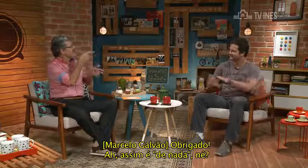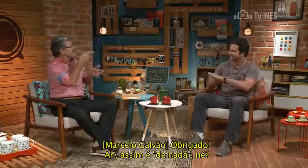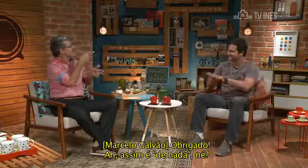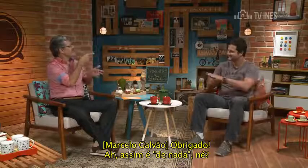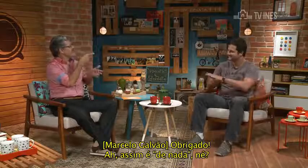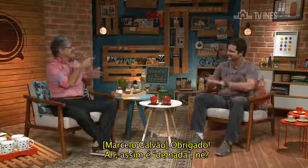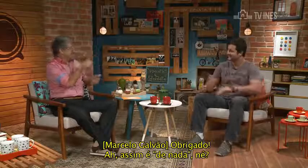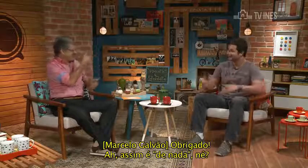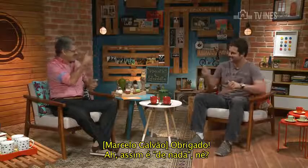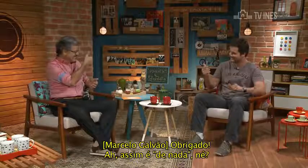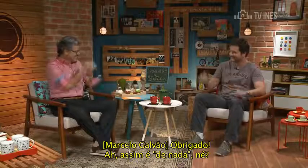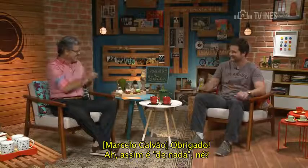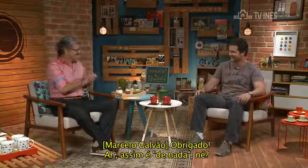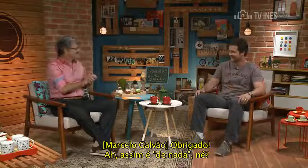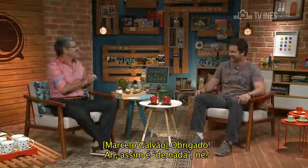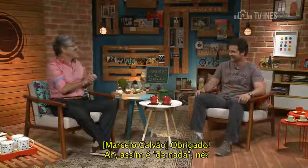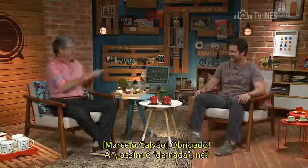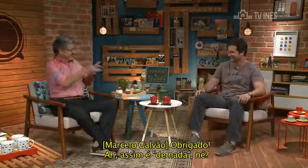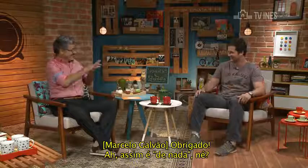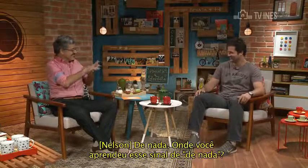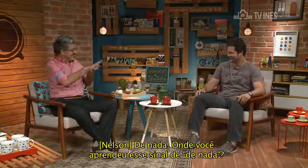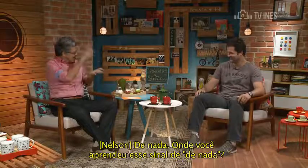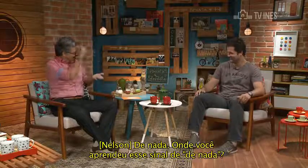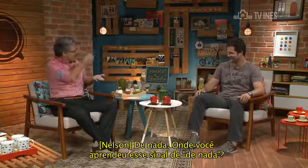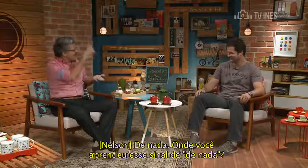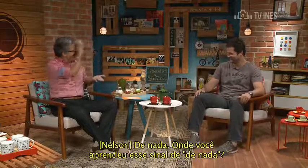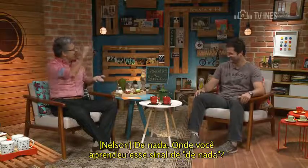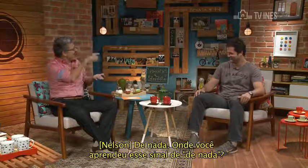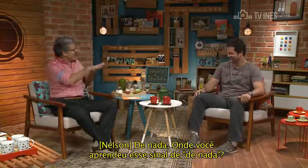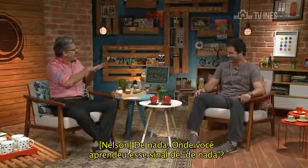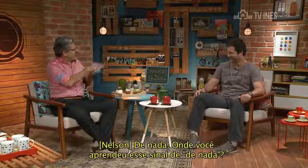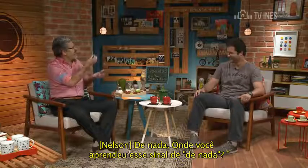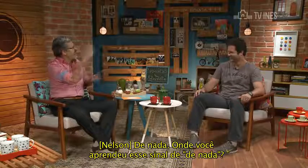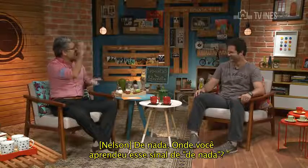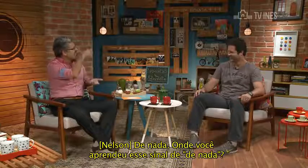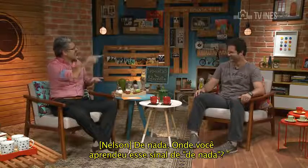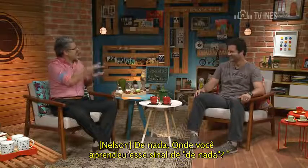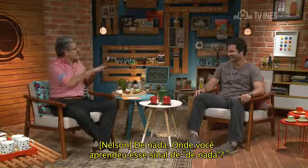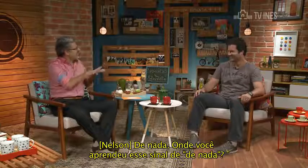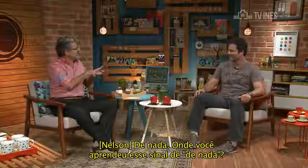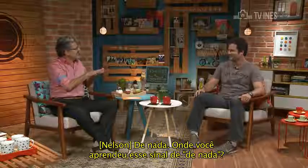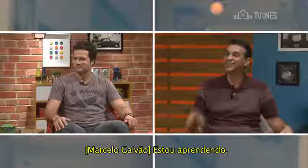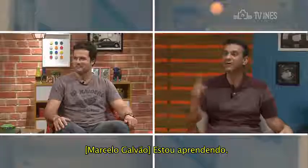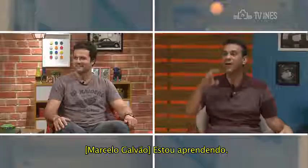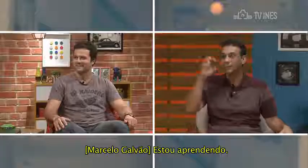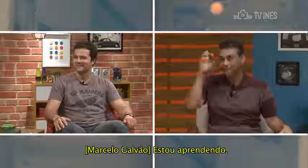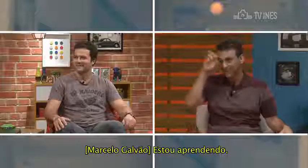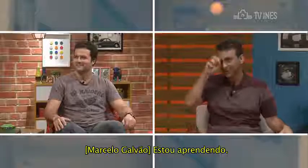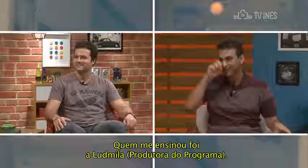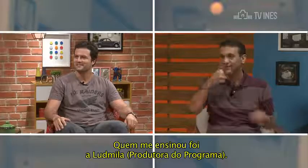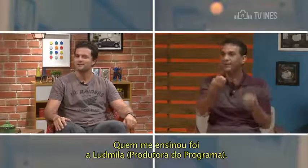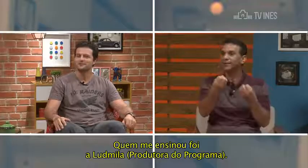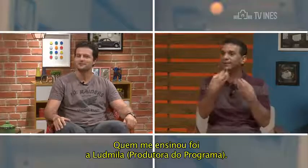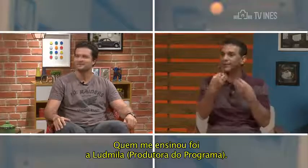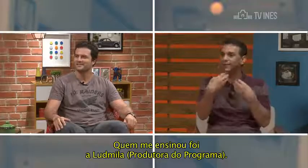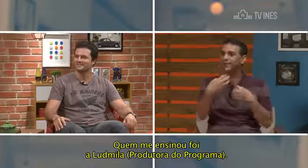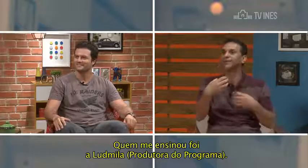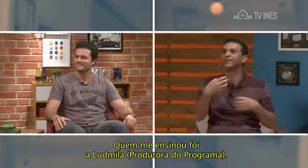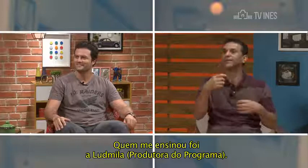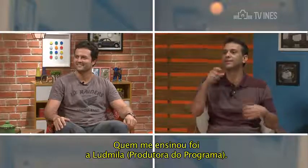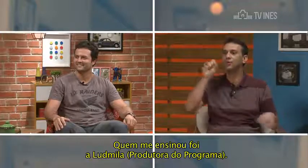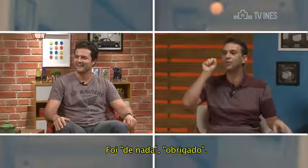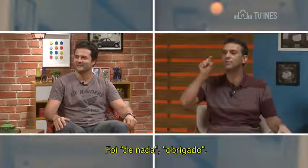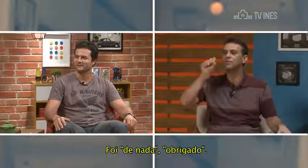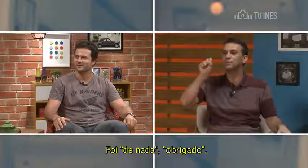queria pedir... De legal. nada, né? De nada. Onde você aprendeu esse sinal de nada? Eu estou aprendendo. Quem me ensinou foi a